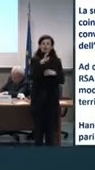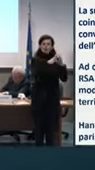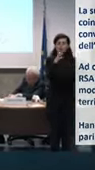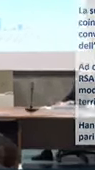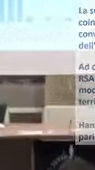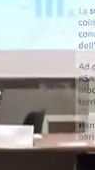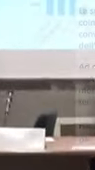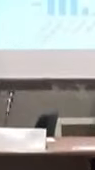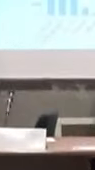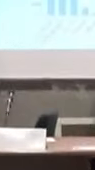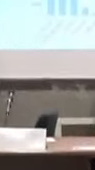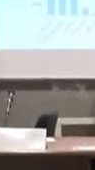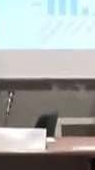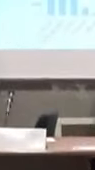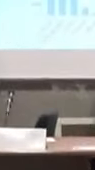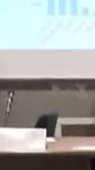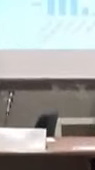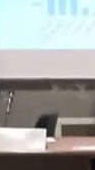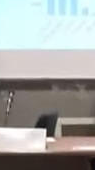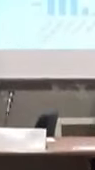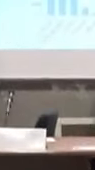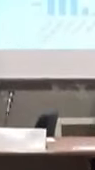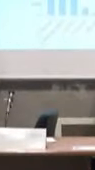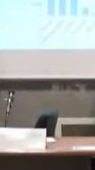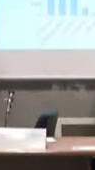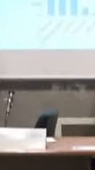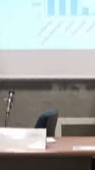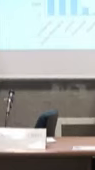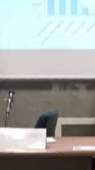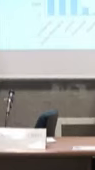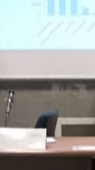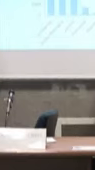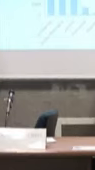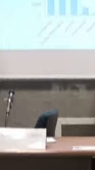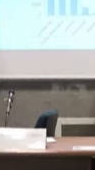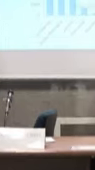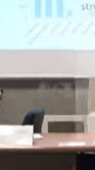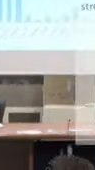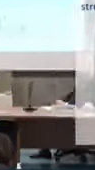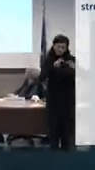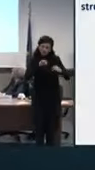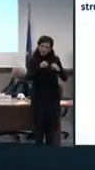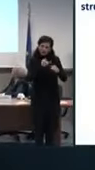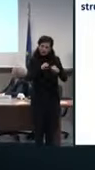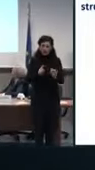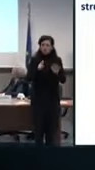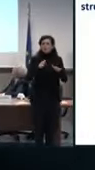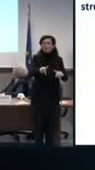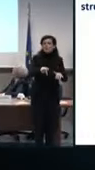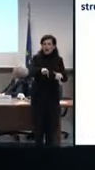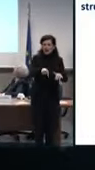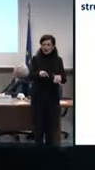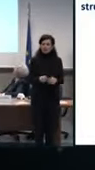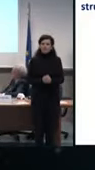campione che andremo però perfezionare progressivamente nelle prossime nei prossimi giorni nelle prossime settimane